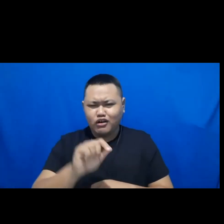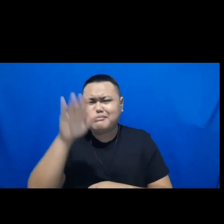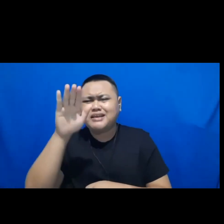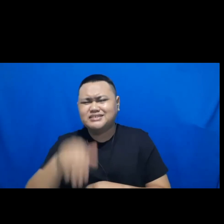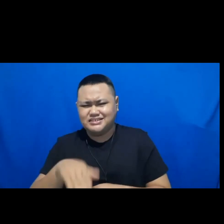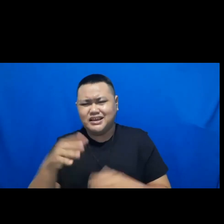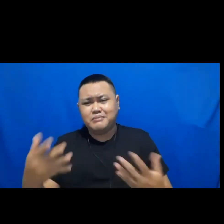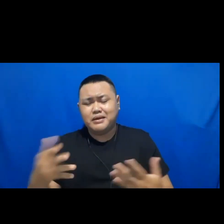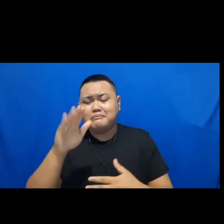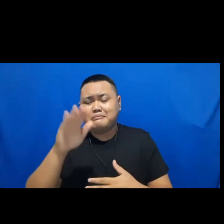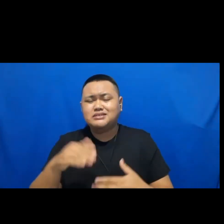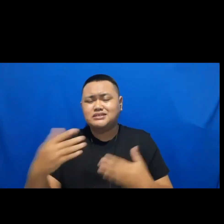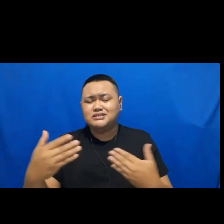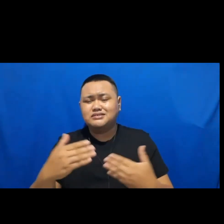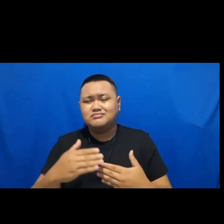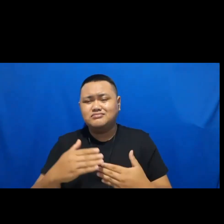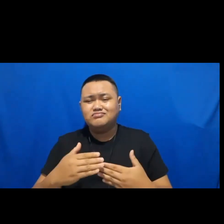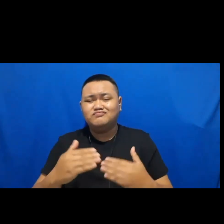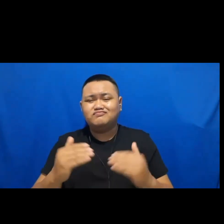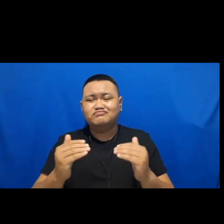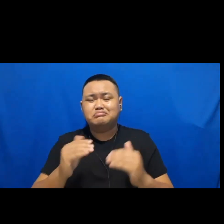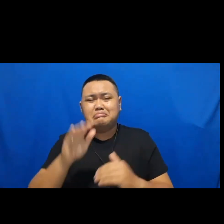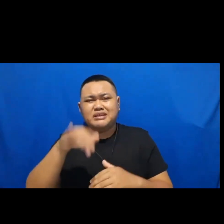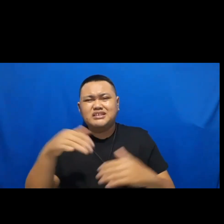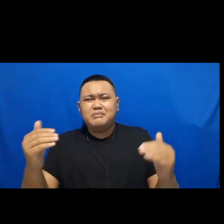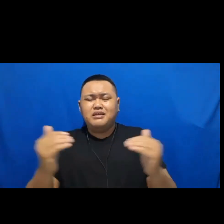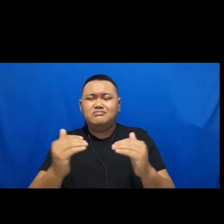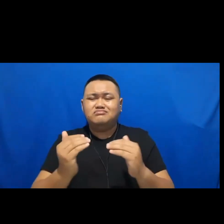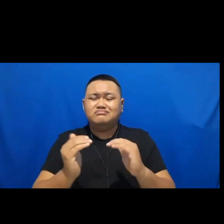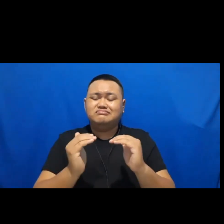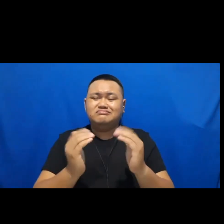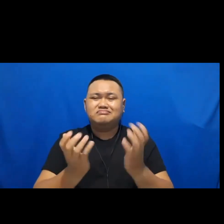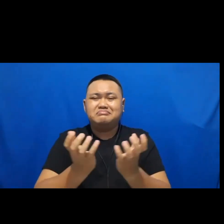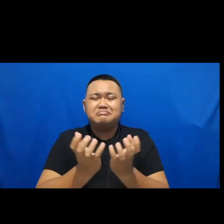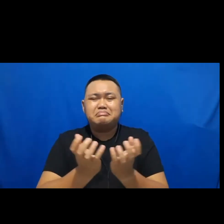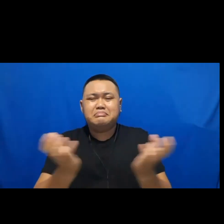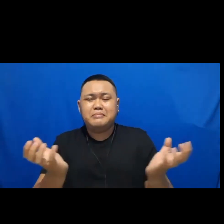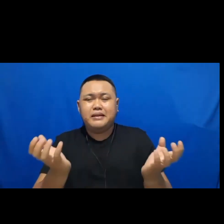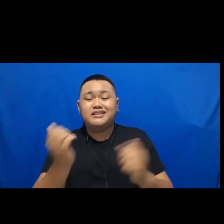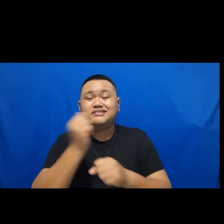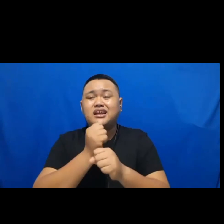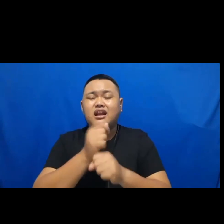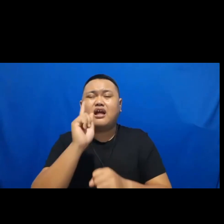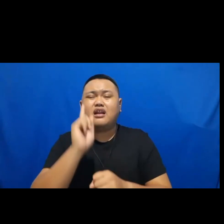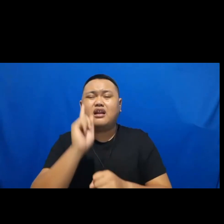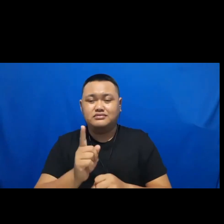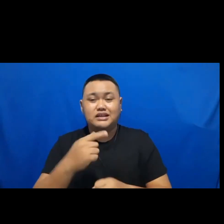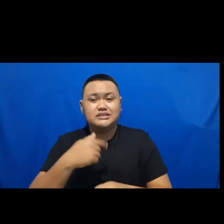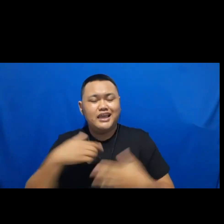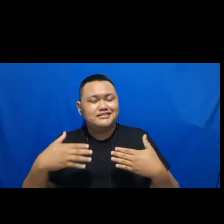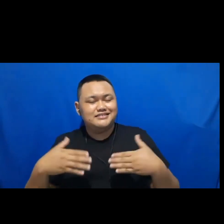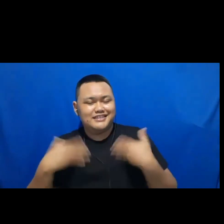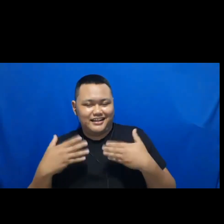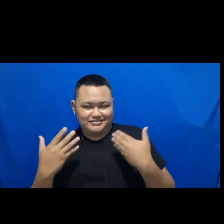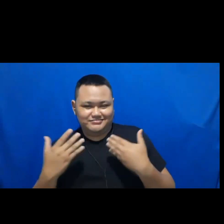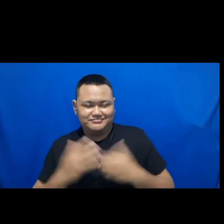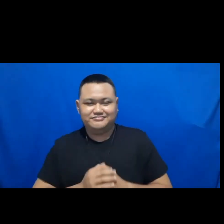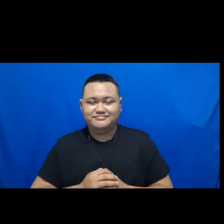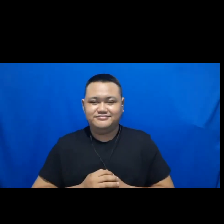ya. Bagaimana kemudian laki-laki dan perempuan, kalau untuk yang perempuan agak-agak